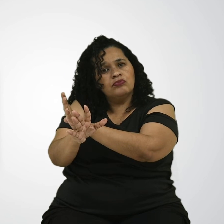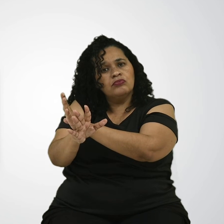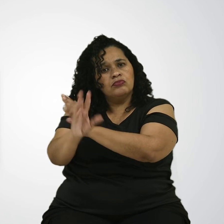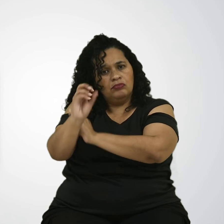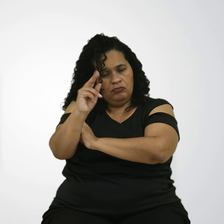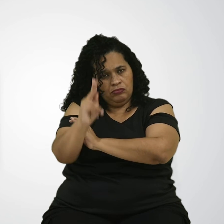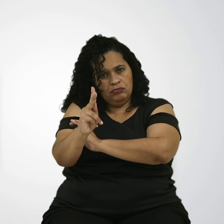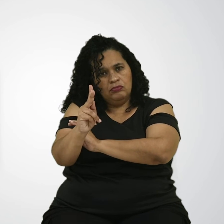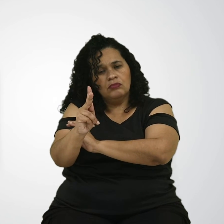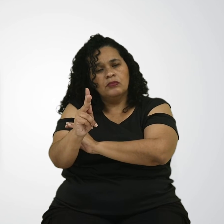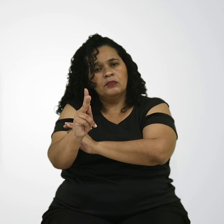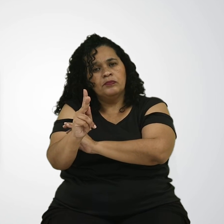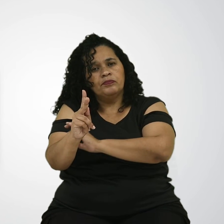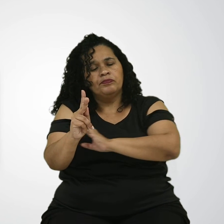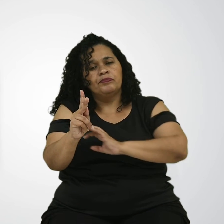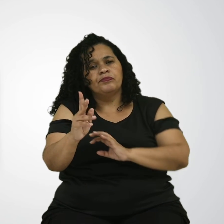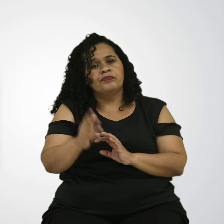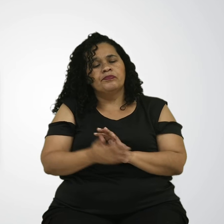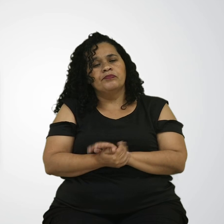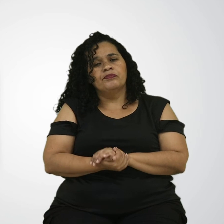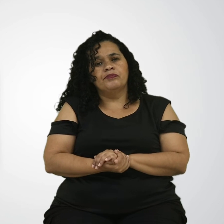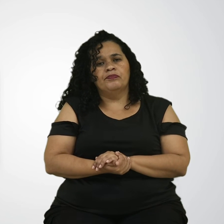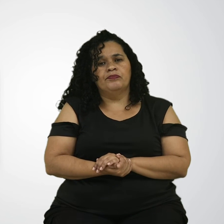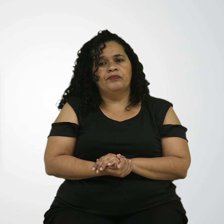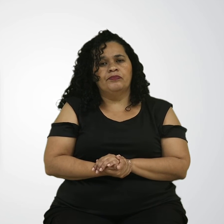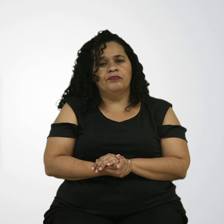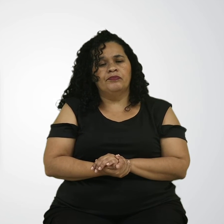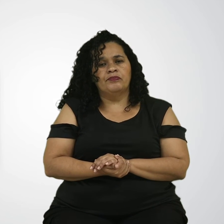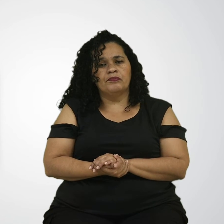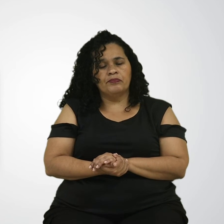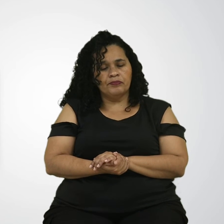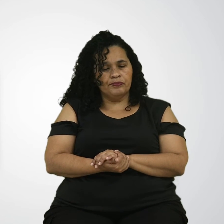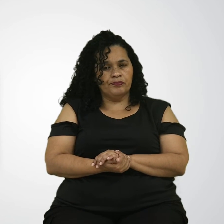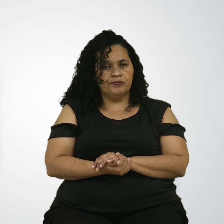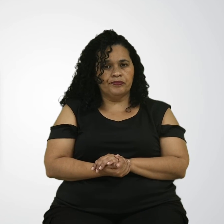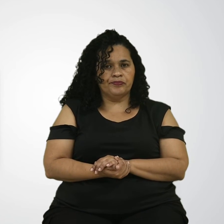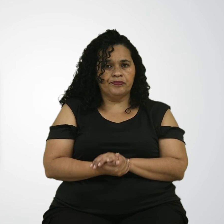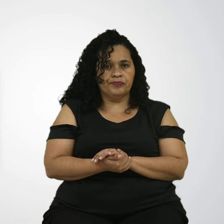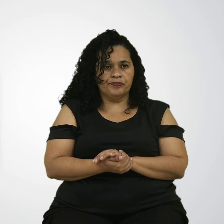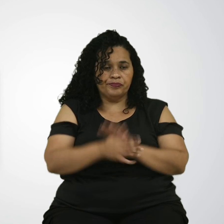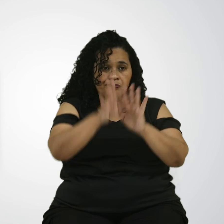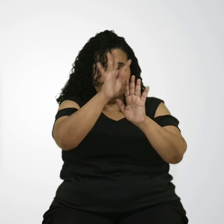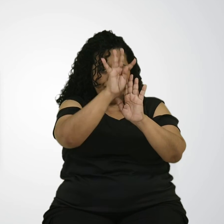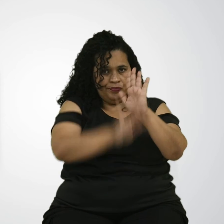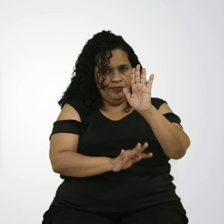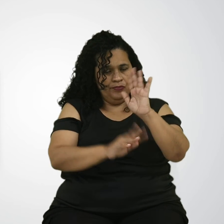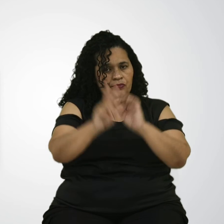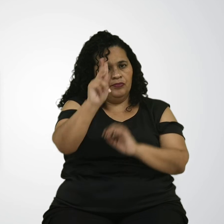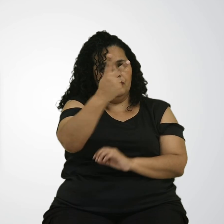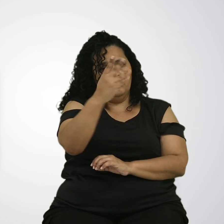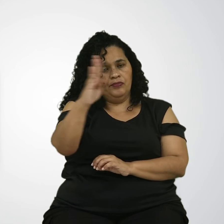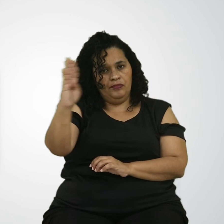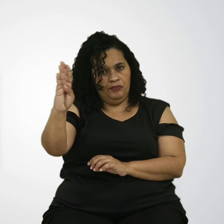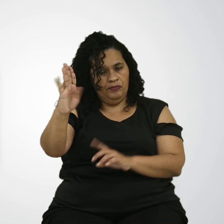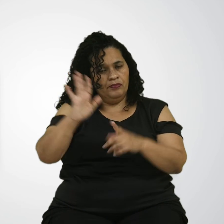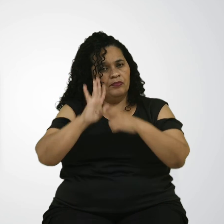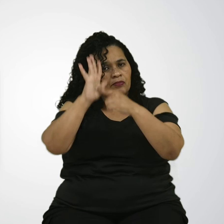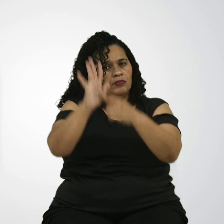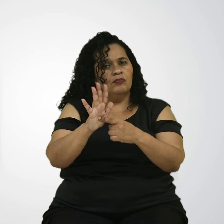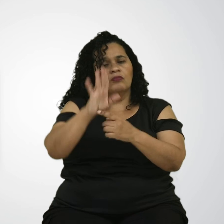Faz parte da correção. Né? O próprio, a gente lê, por exemplo, o texto de Hebreus vai dizer que Deus